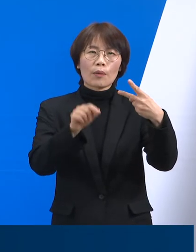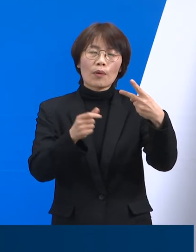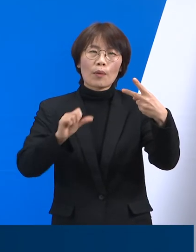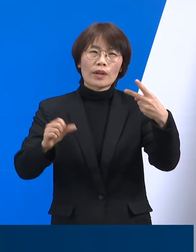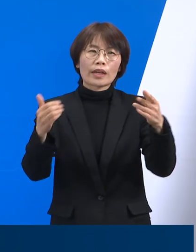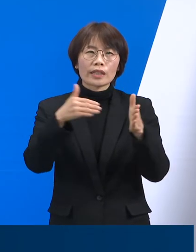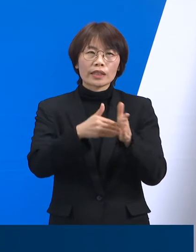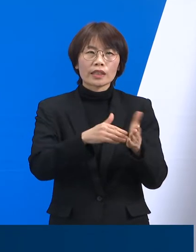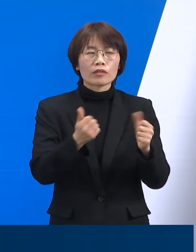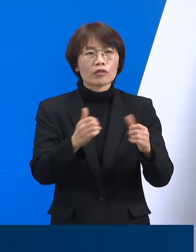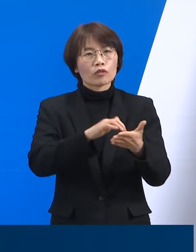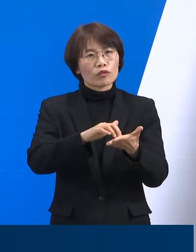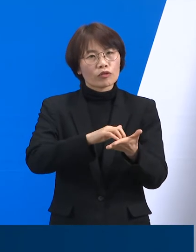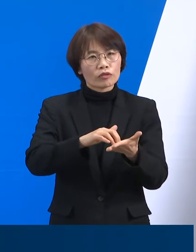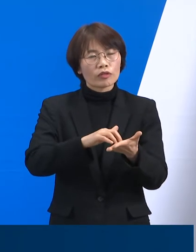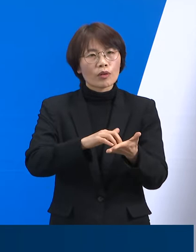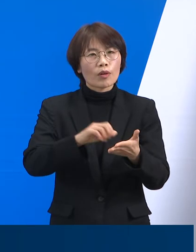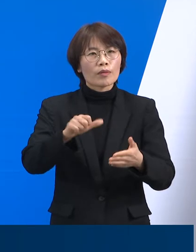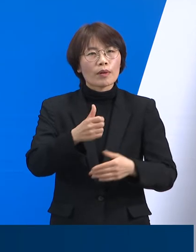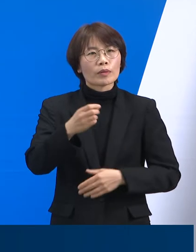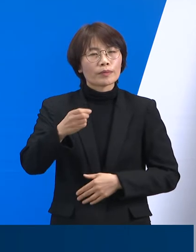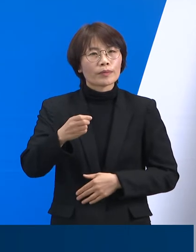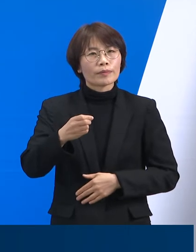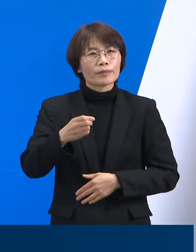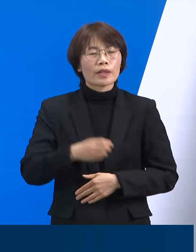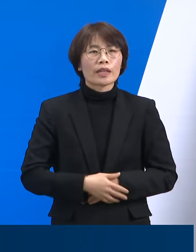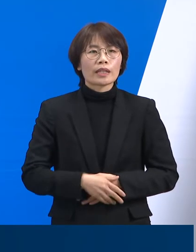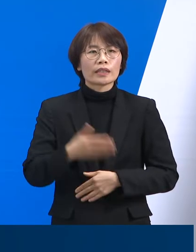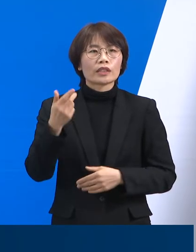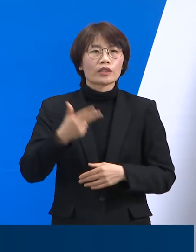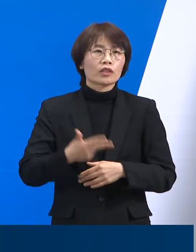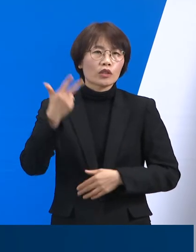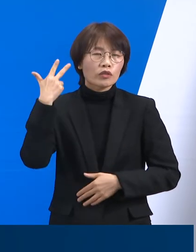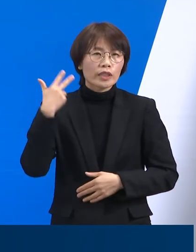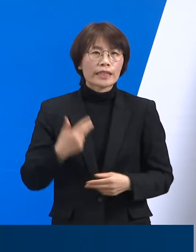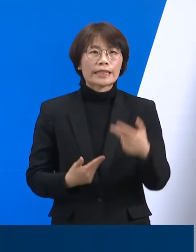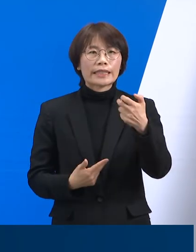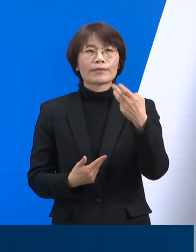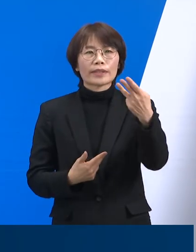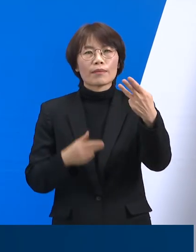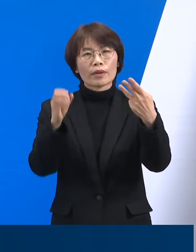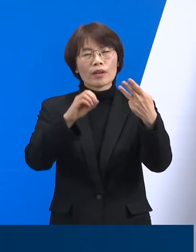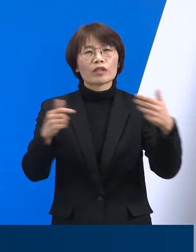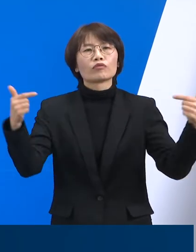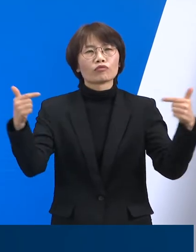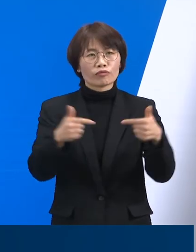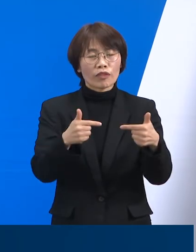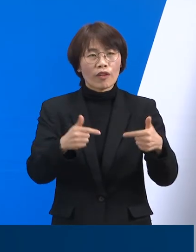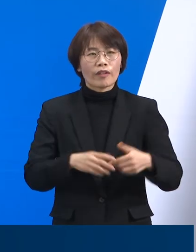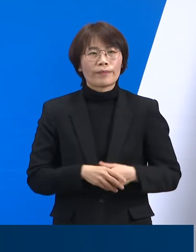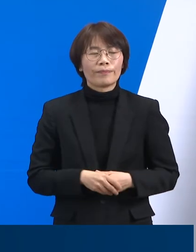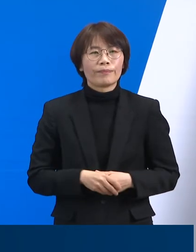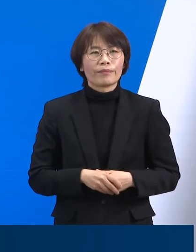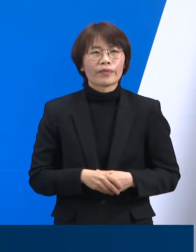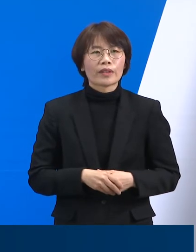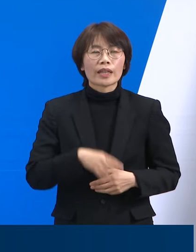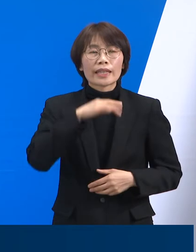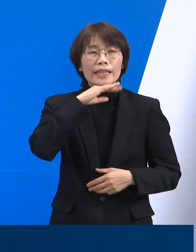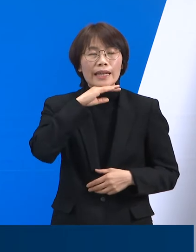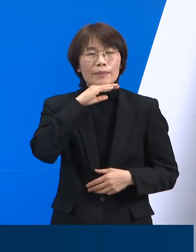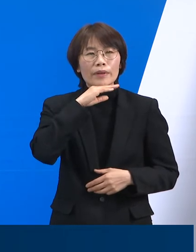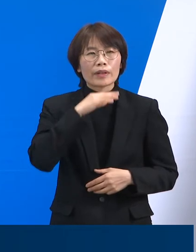도내 사망자는 50명으로 전주의 73명 대비 23명 감소했습니다.